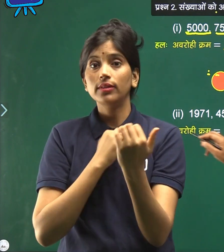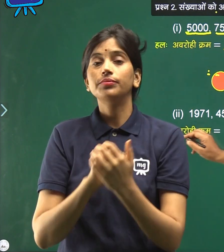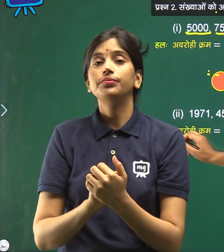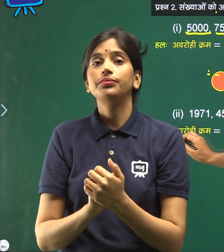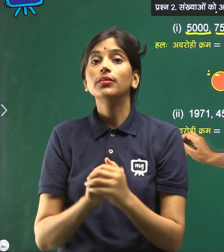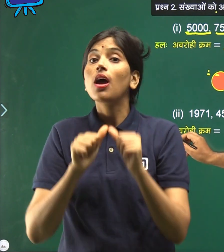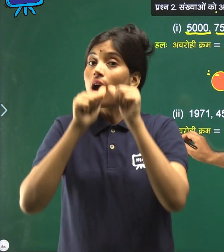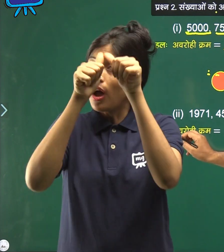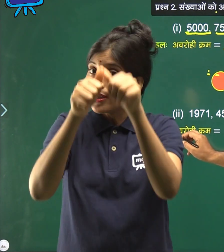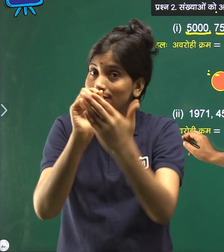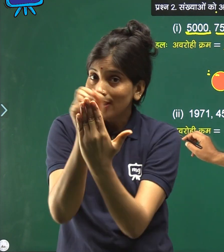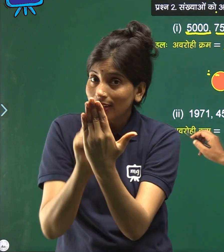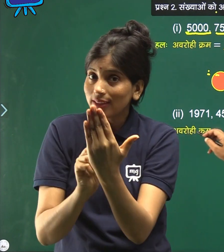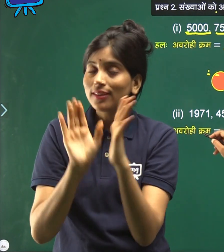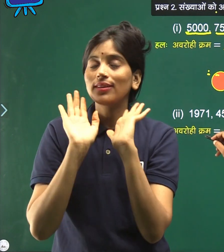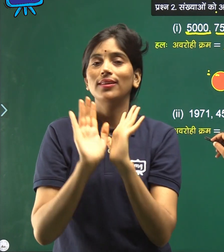हल लिखा